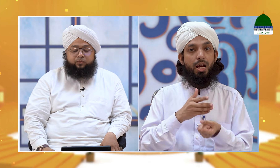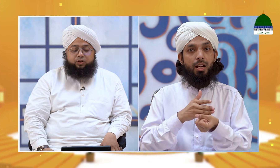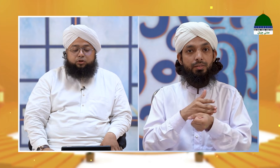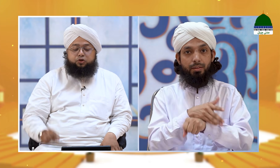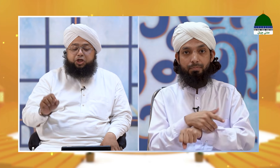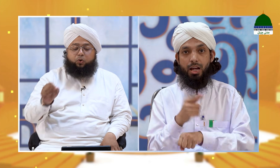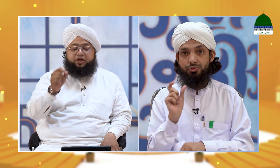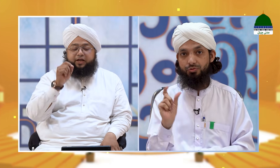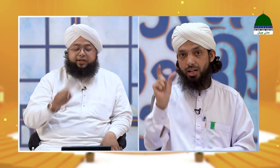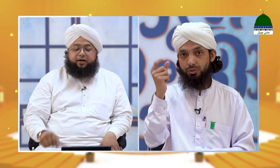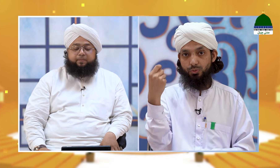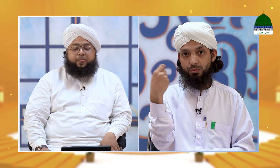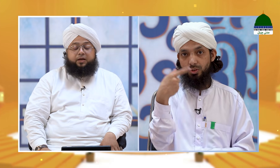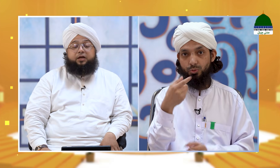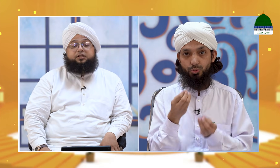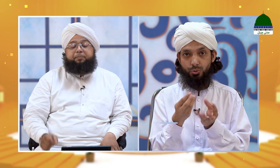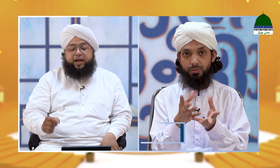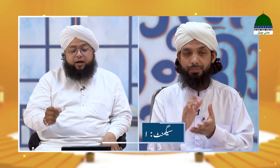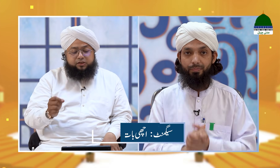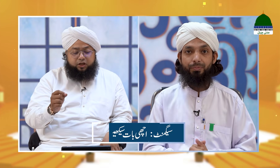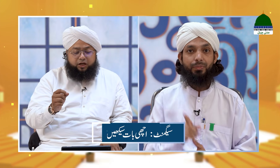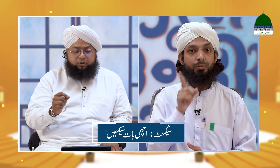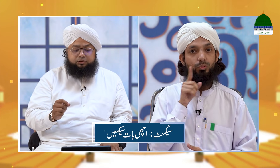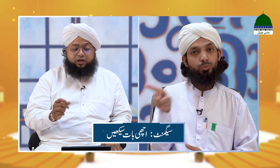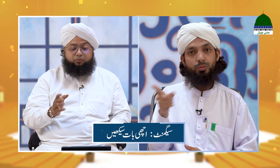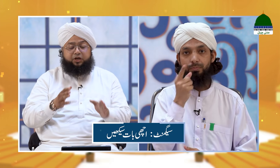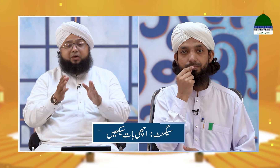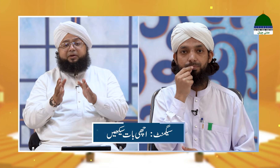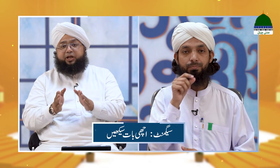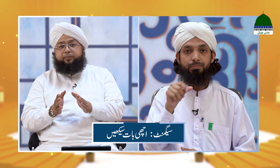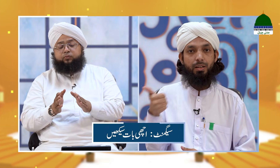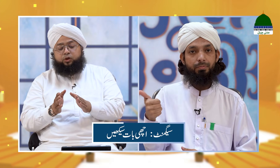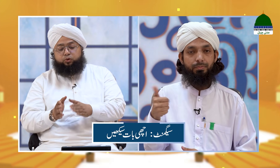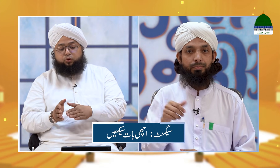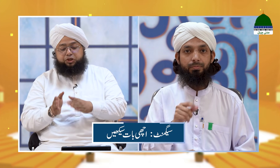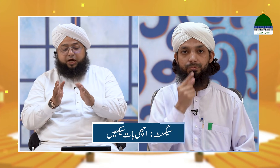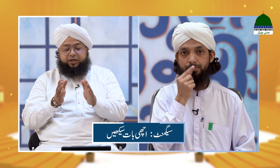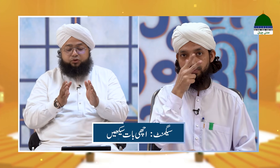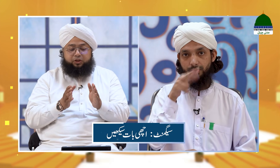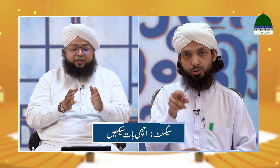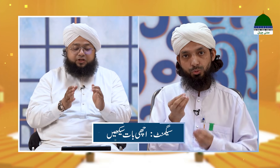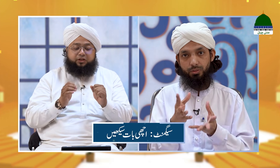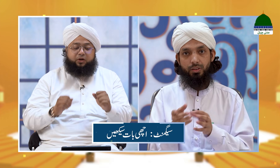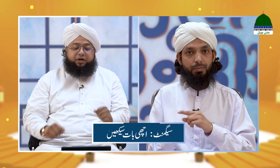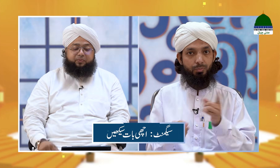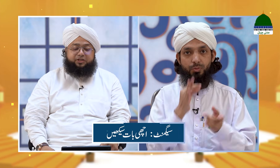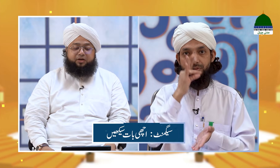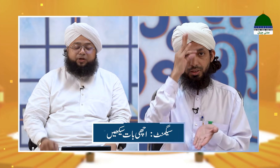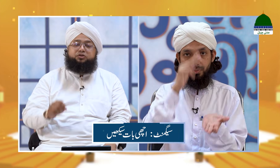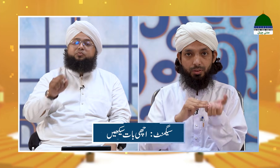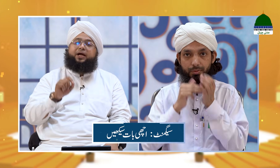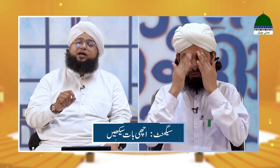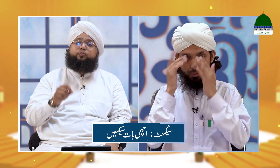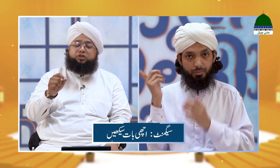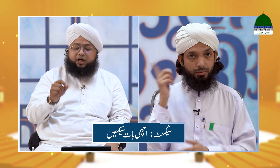آیا تو اس نے روزہ رکھ لیا۔ جب پیارے آقا صلی اللہ علیہ وسلم کو یہ خبر ملی تو 2 جہاں کے سلطان صلی اللہ علیہ وسلم